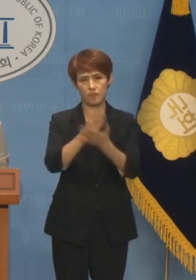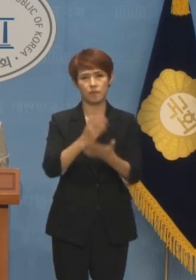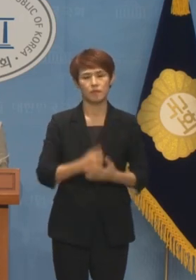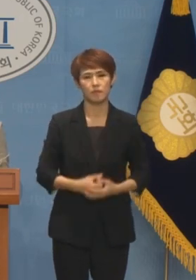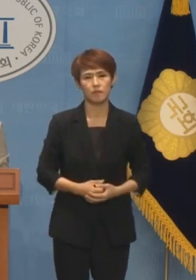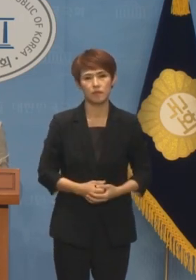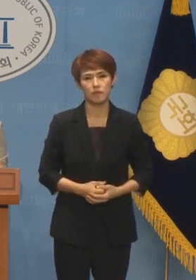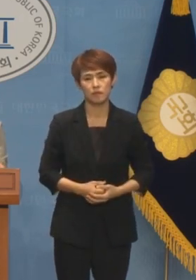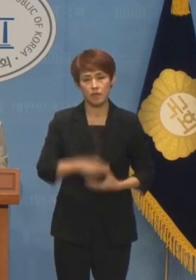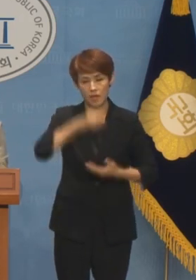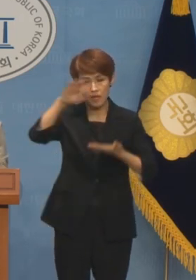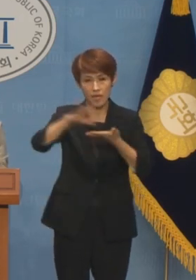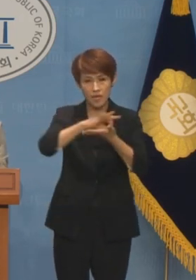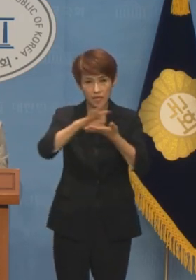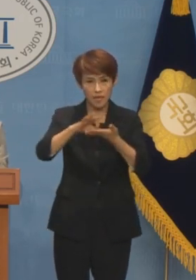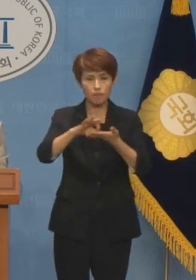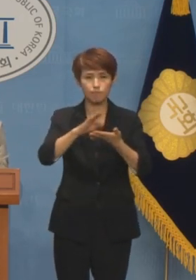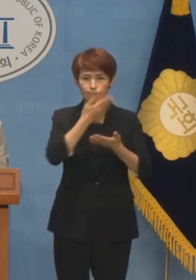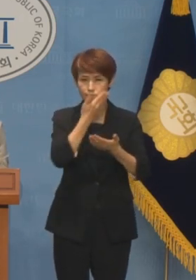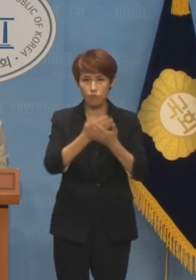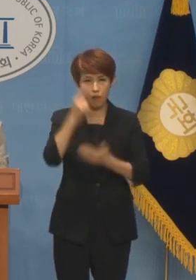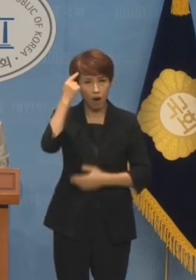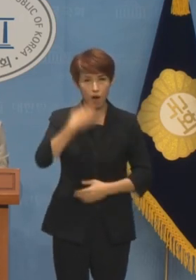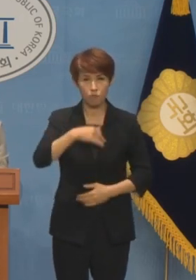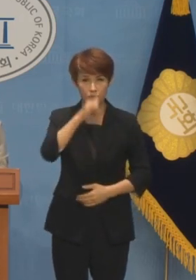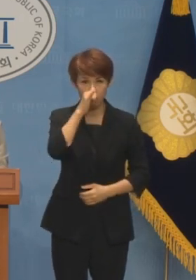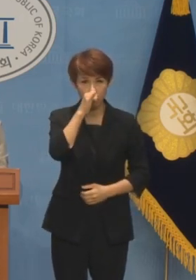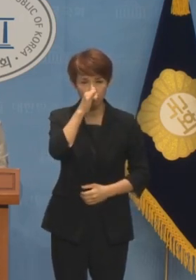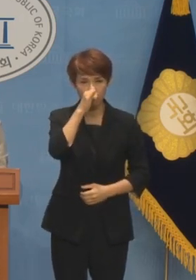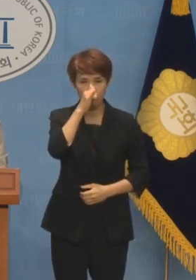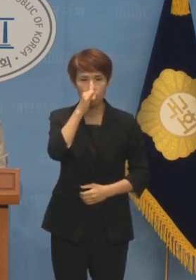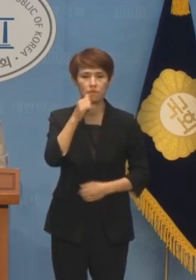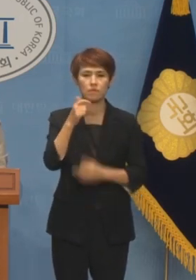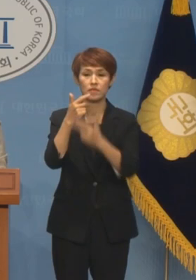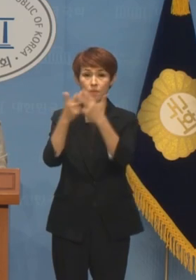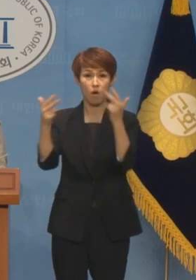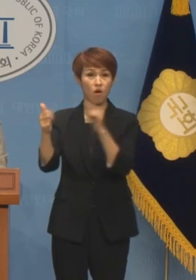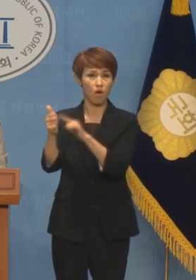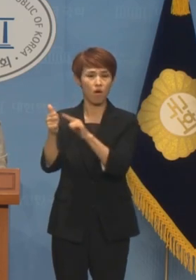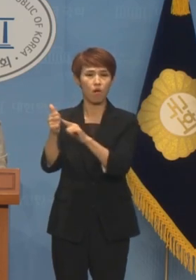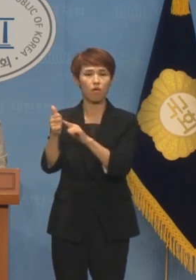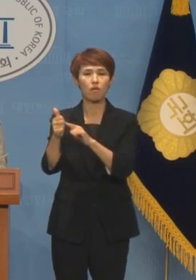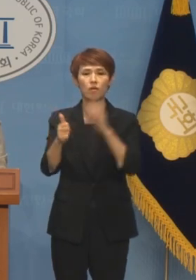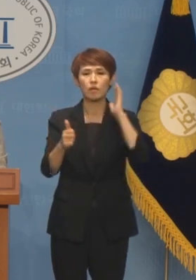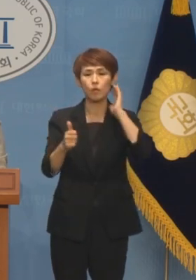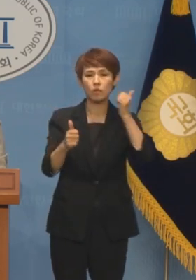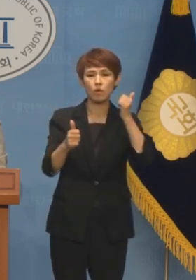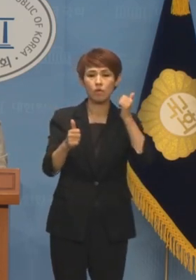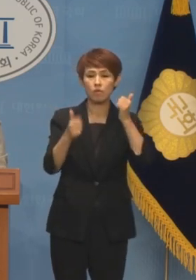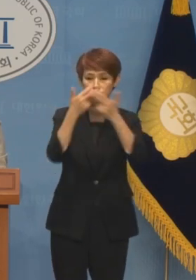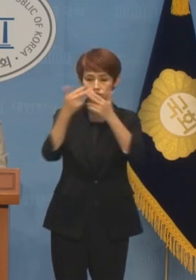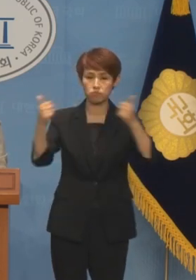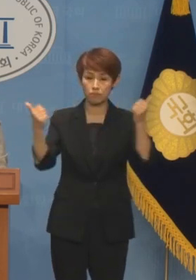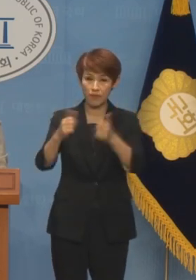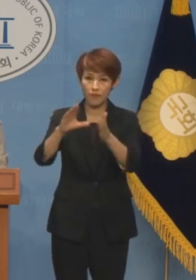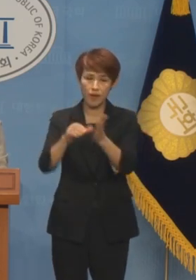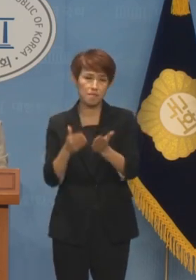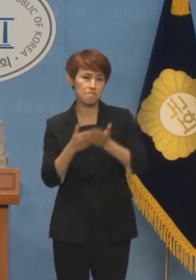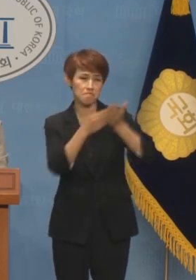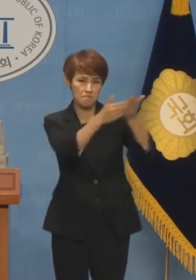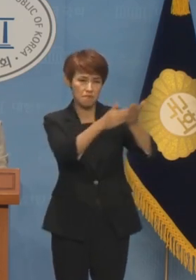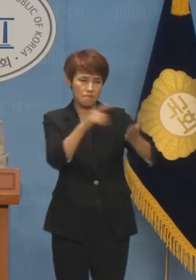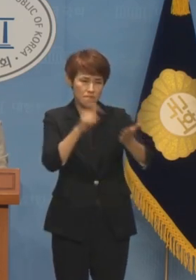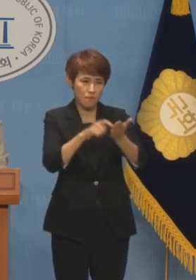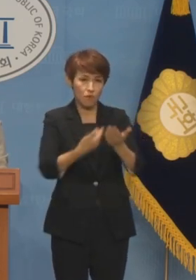R&D 예산 복원에 진정성이 있다면 이재명 당대표가 영수회담에서 요청한 긴급 수요를